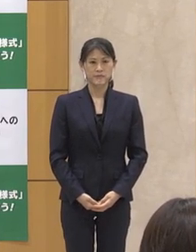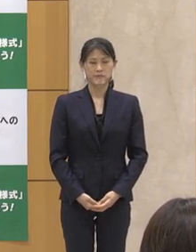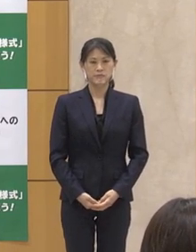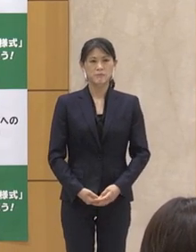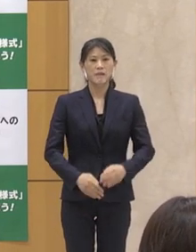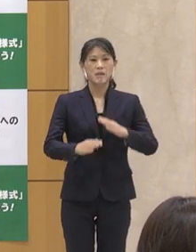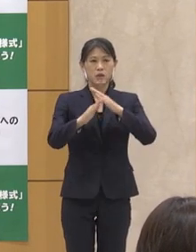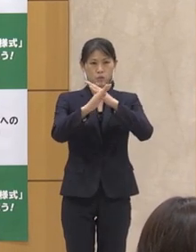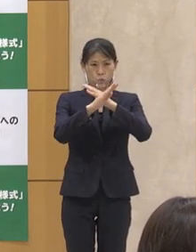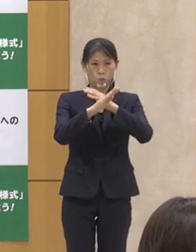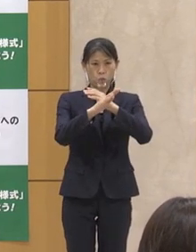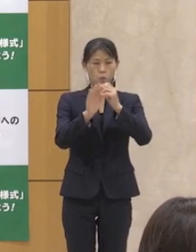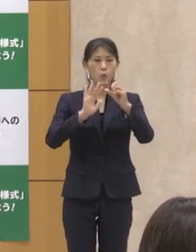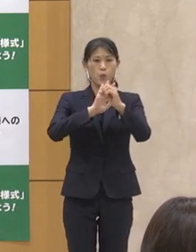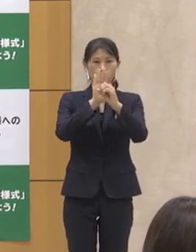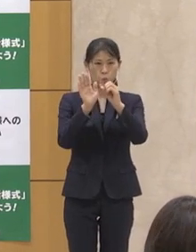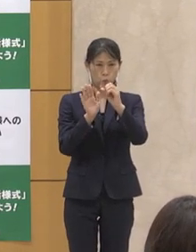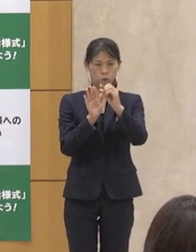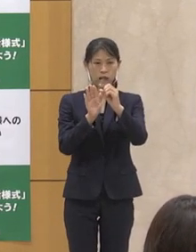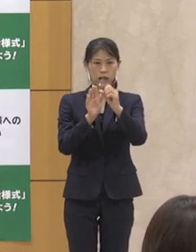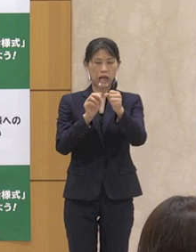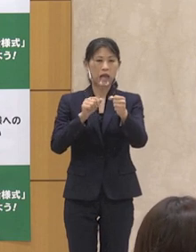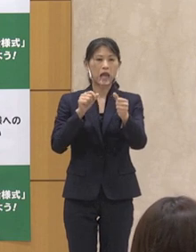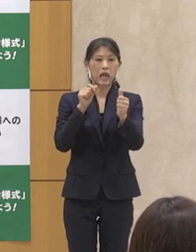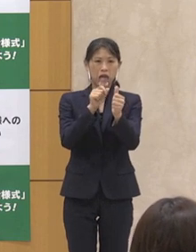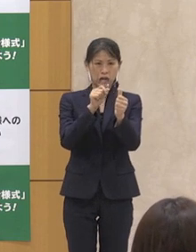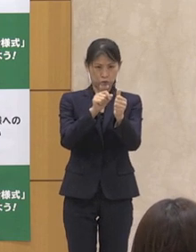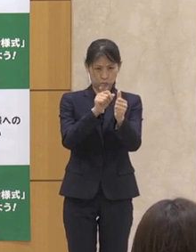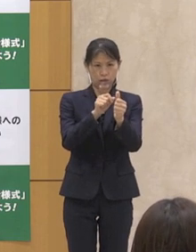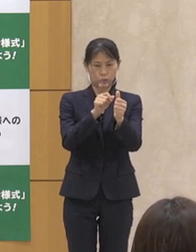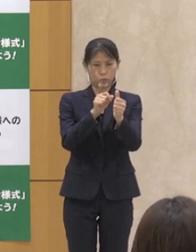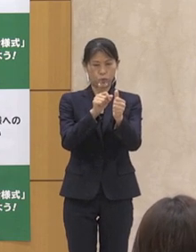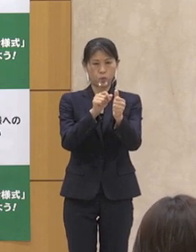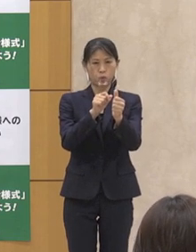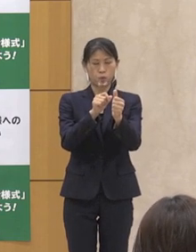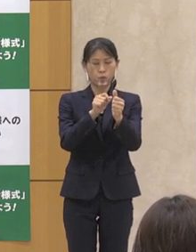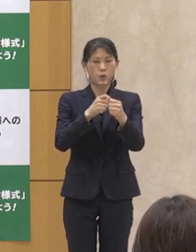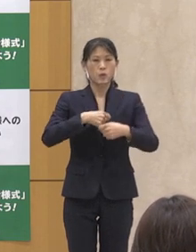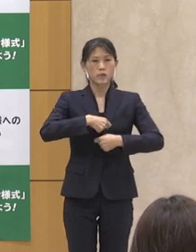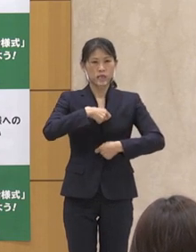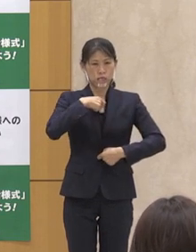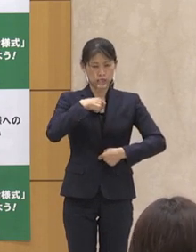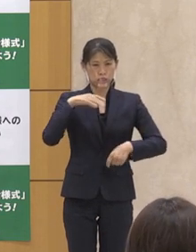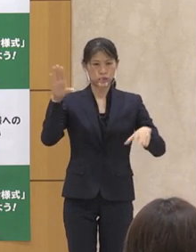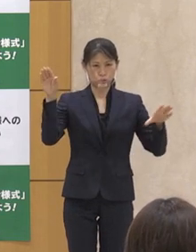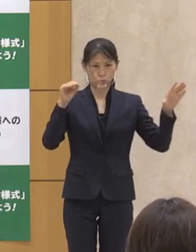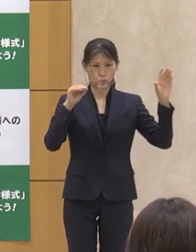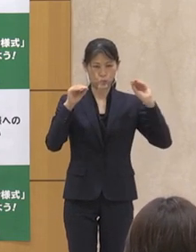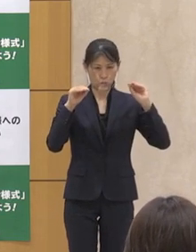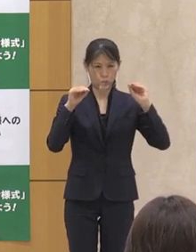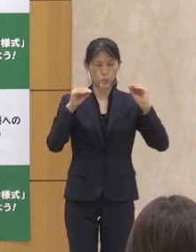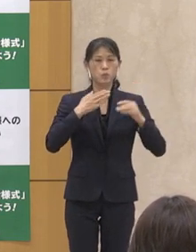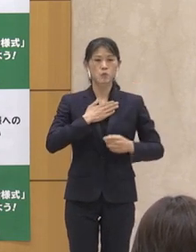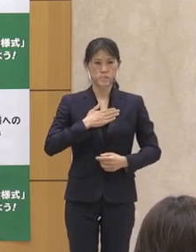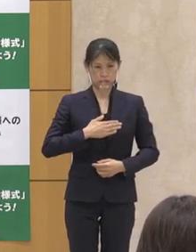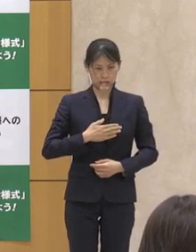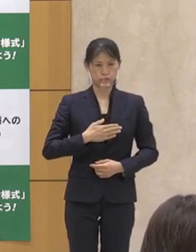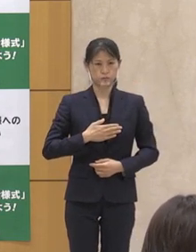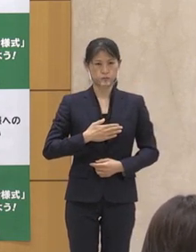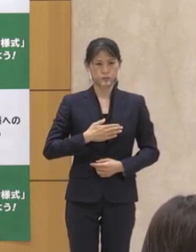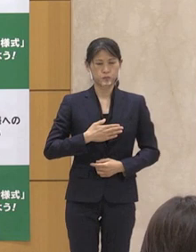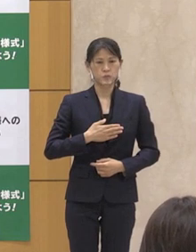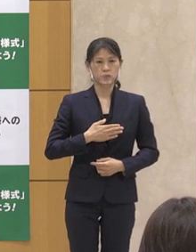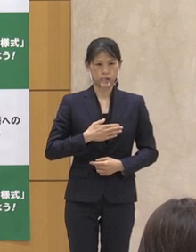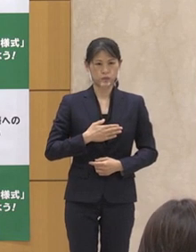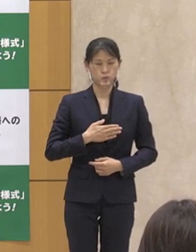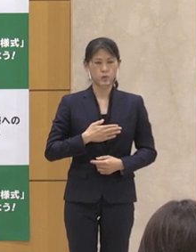のコロナハラスメント、正しい情報をもとに冷静な行動、この啓発キャンペーン